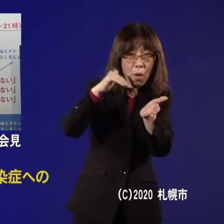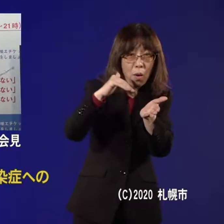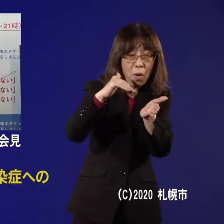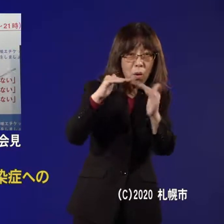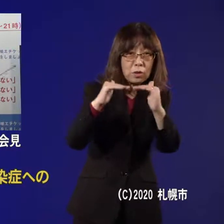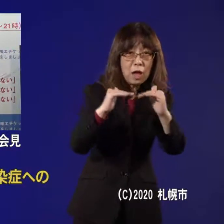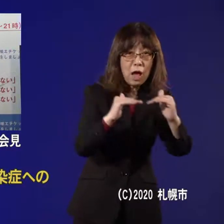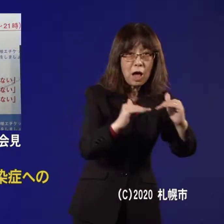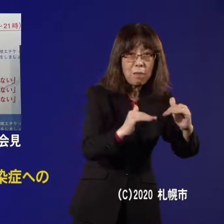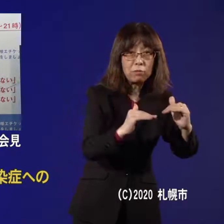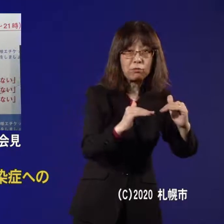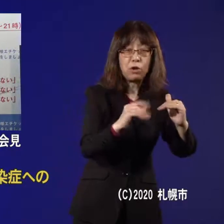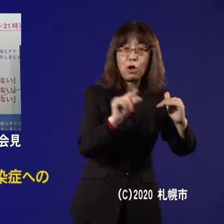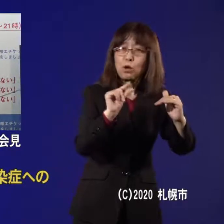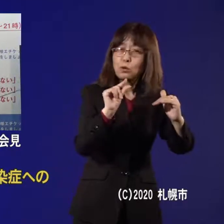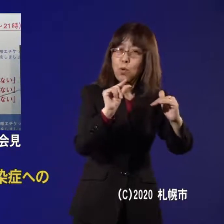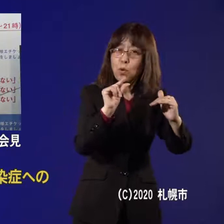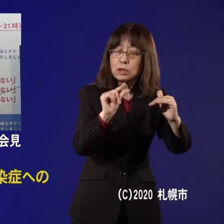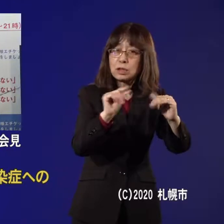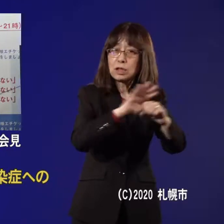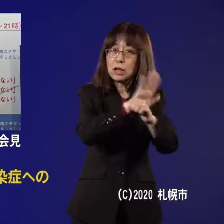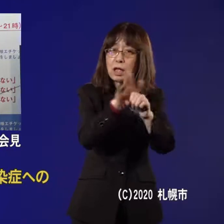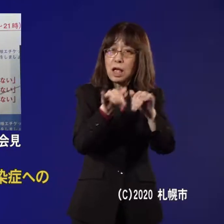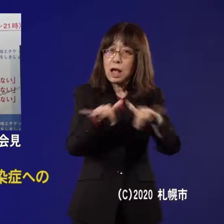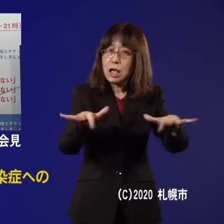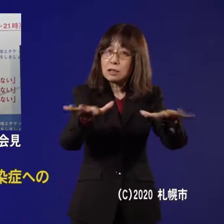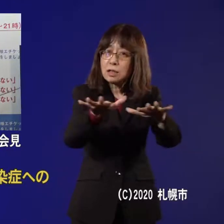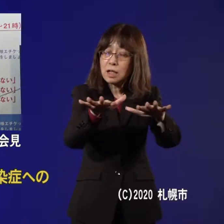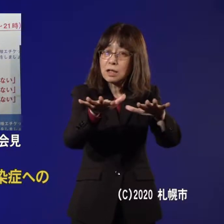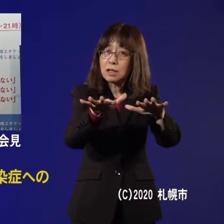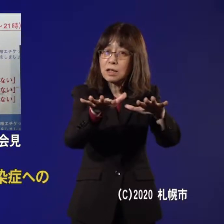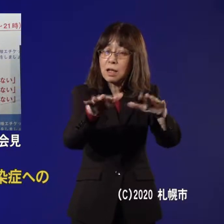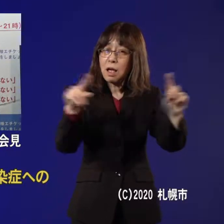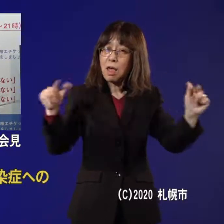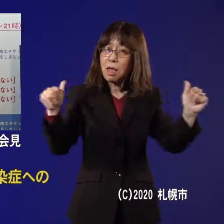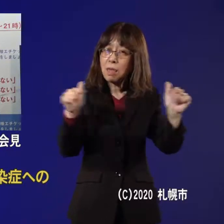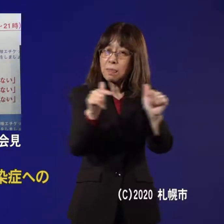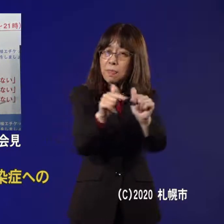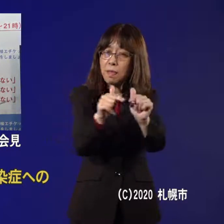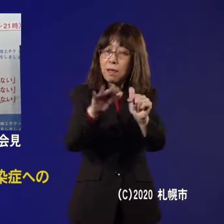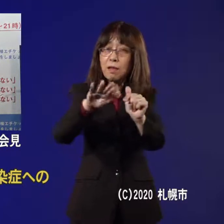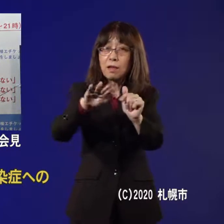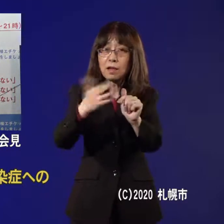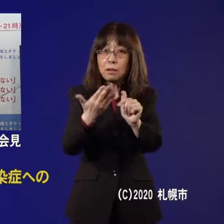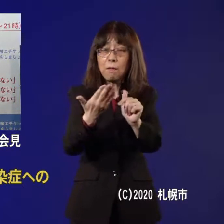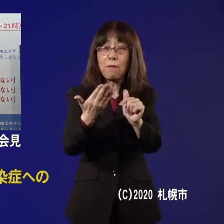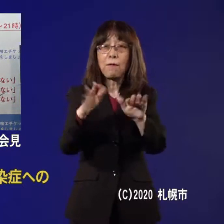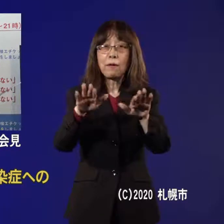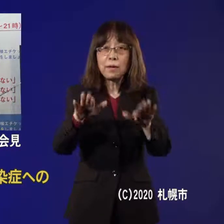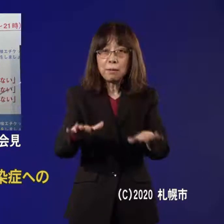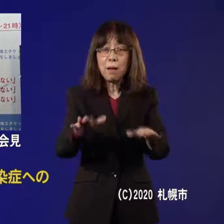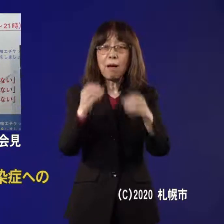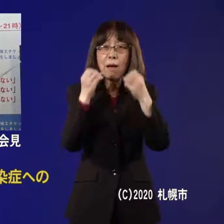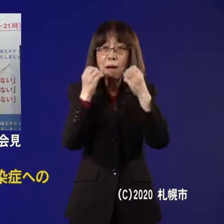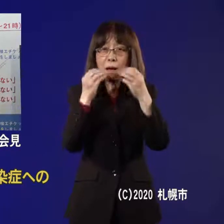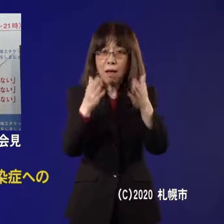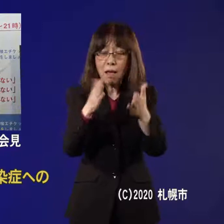し患者さんが、感染者が減ってきたといった状態でありましたけれども、ここに来てまた改めてこういう